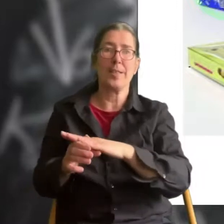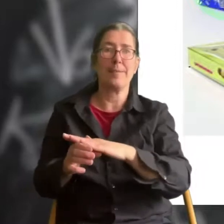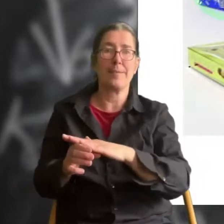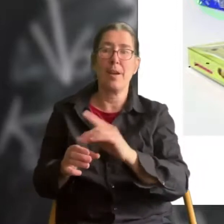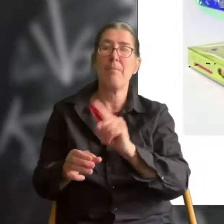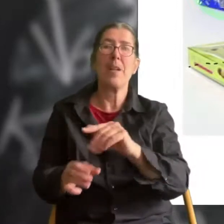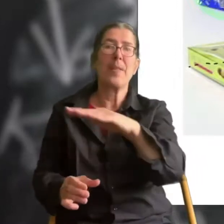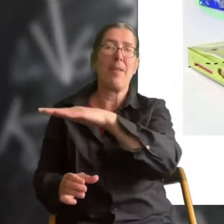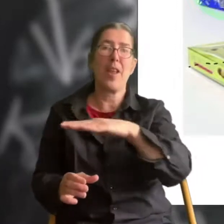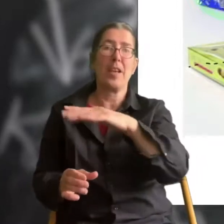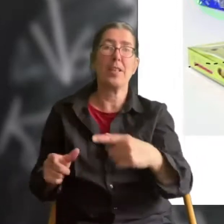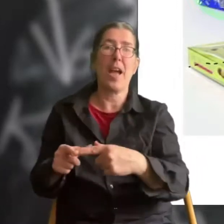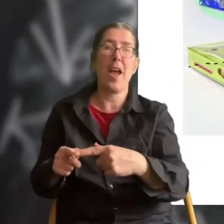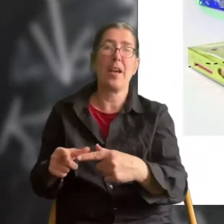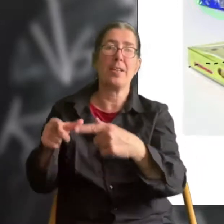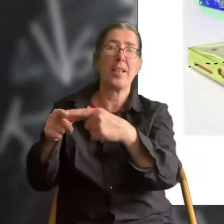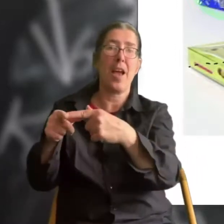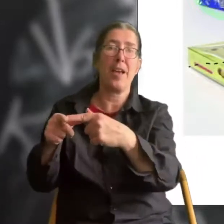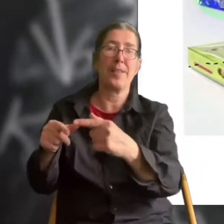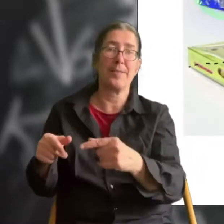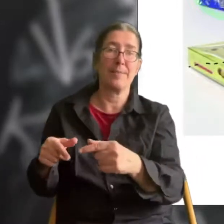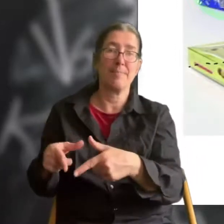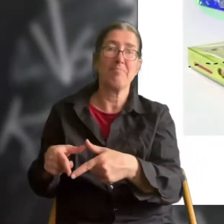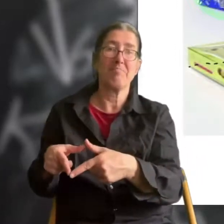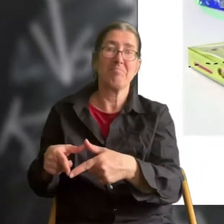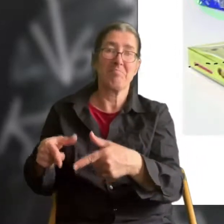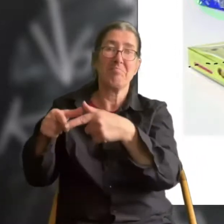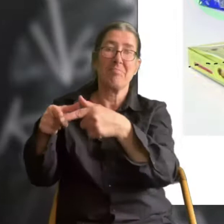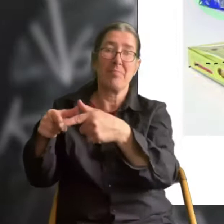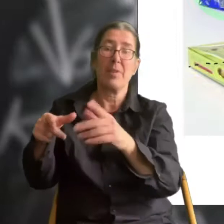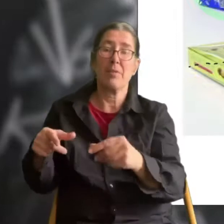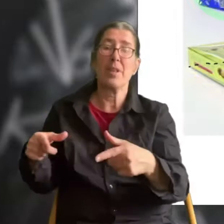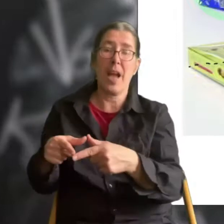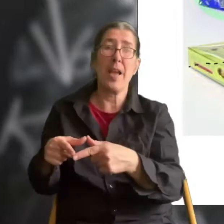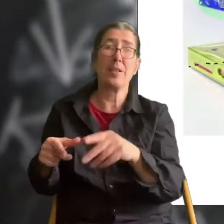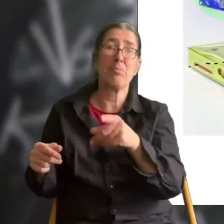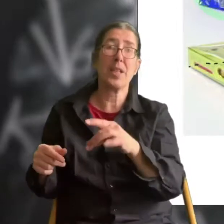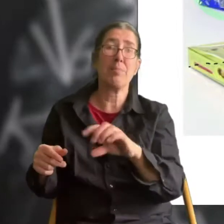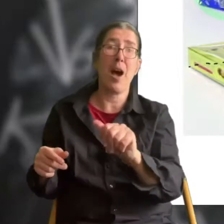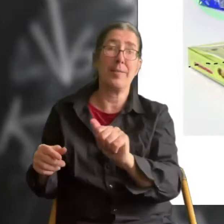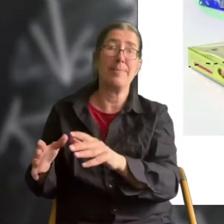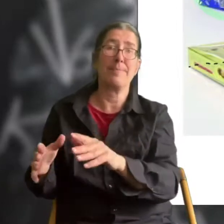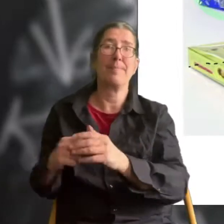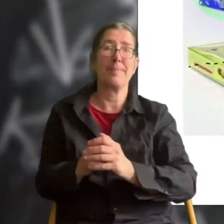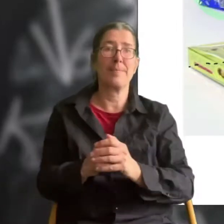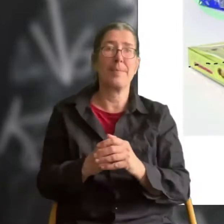hat als Grundfläche ebenso wie die Deckfläche auch ein Dreieck und wäre ein